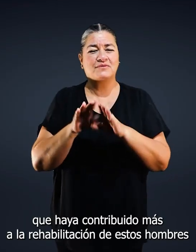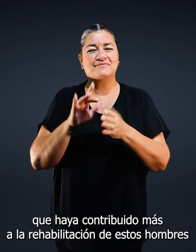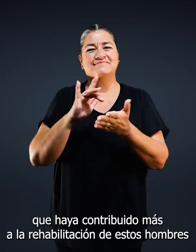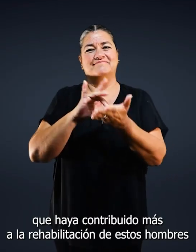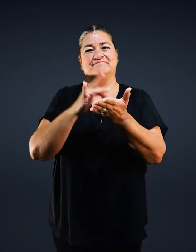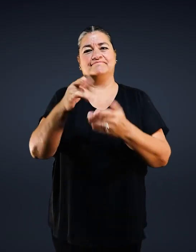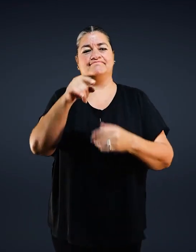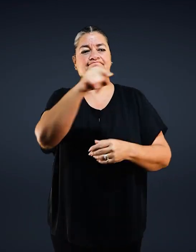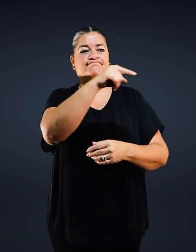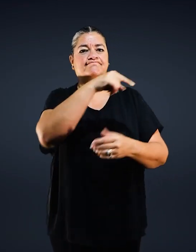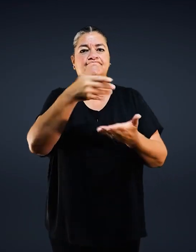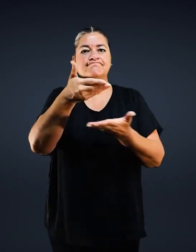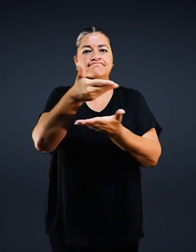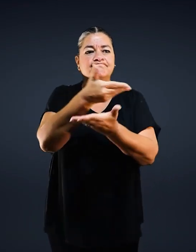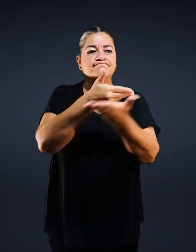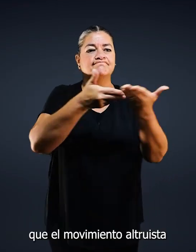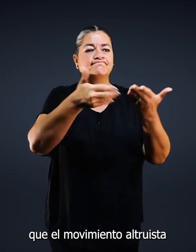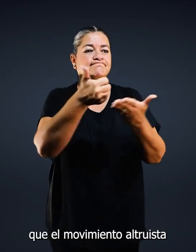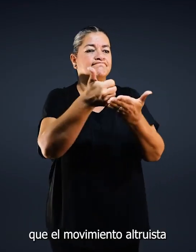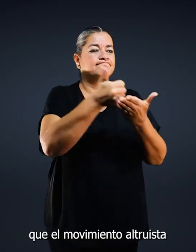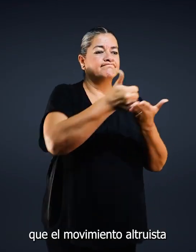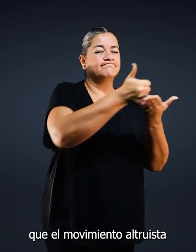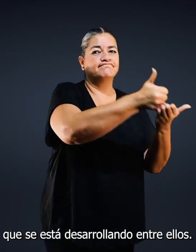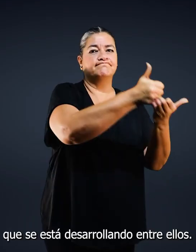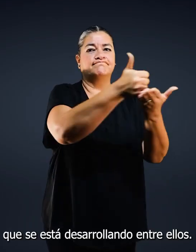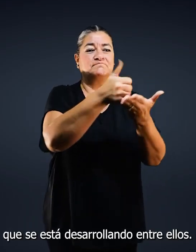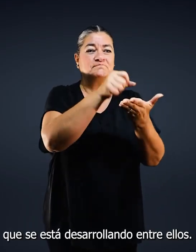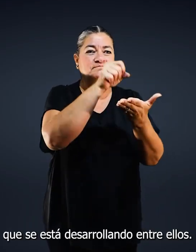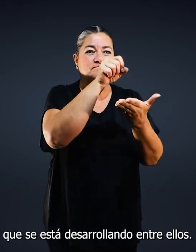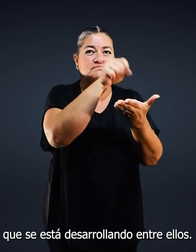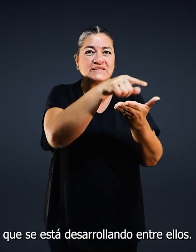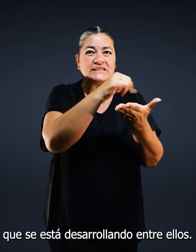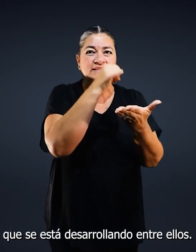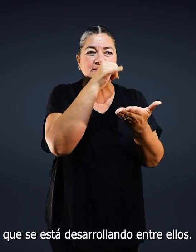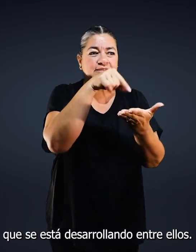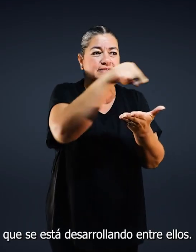estos hombres que el movimiento altruista que se está desarrollando entre ellos.